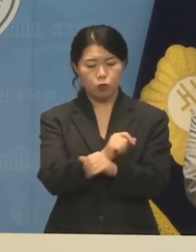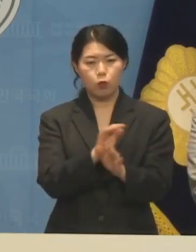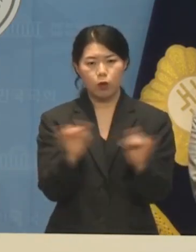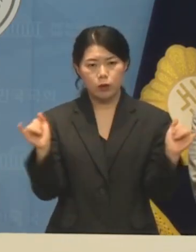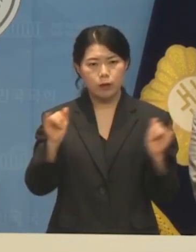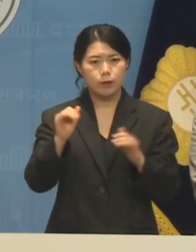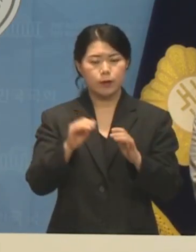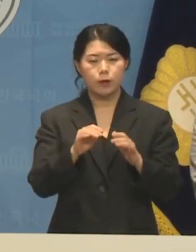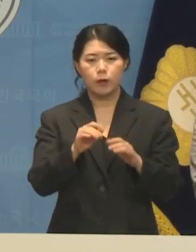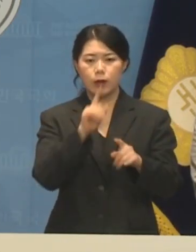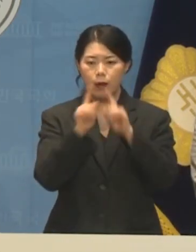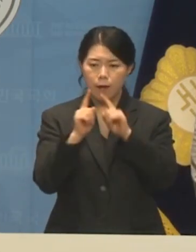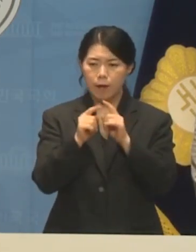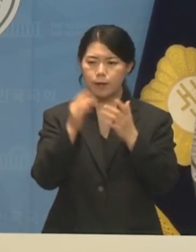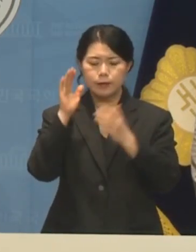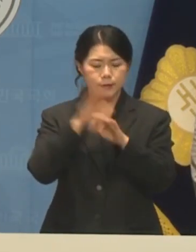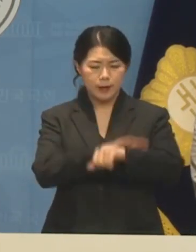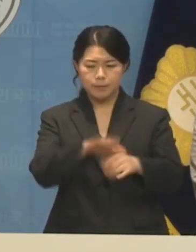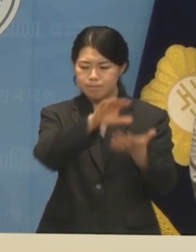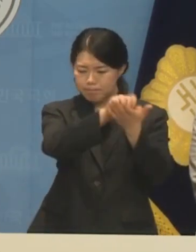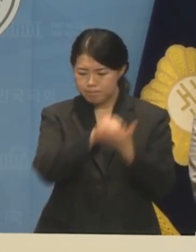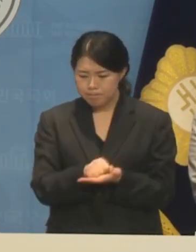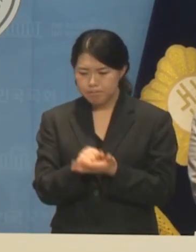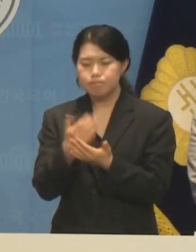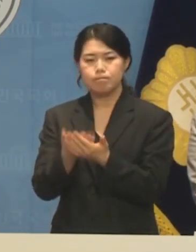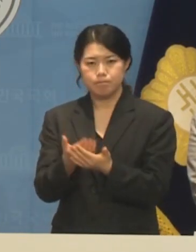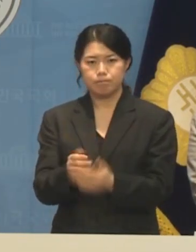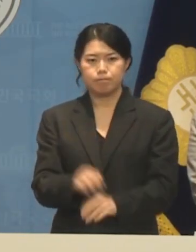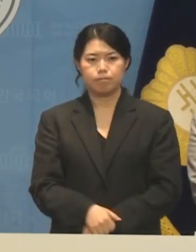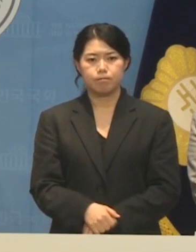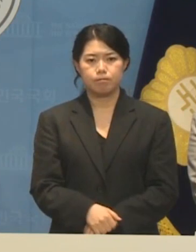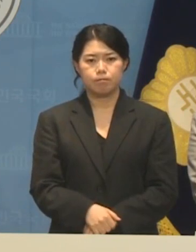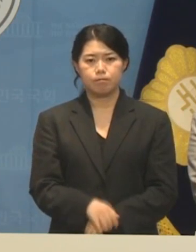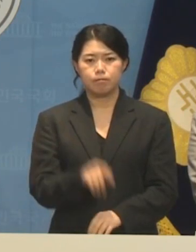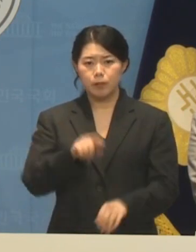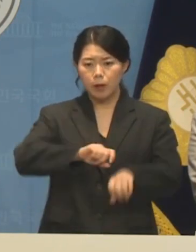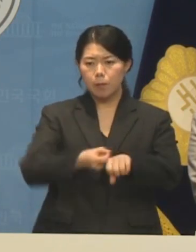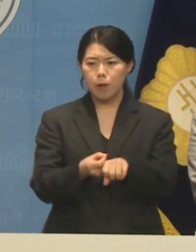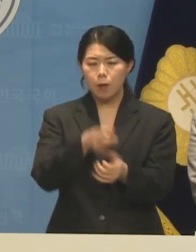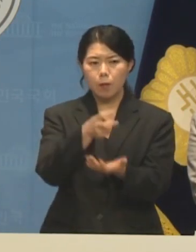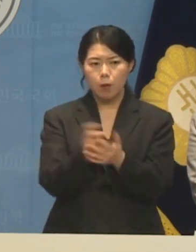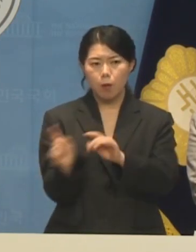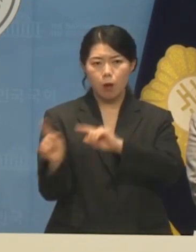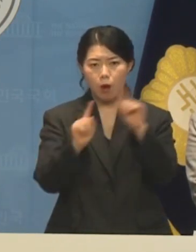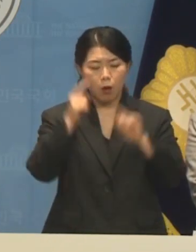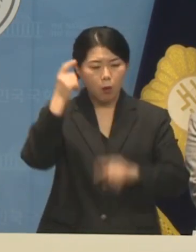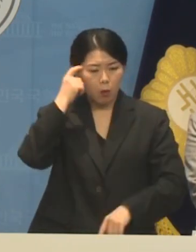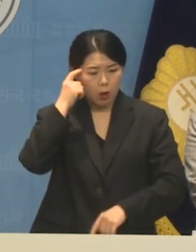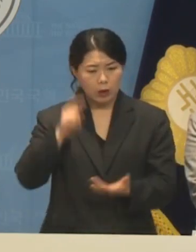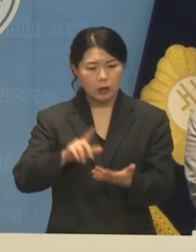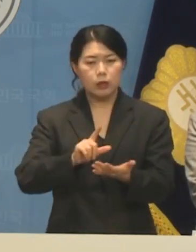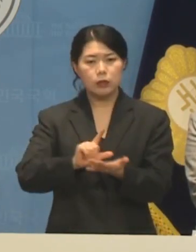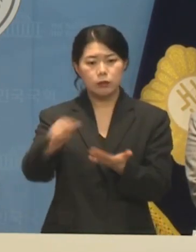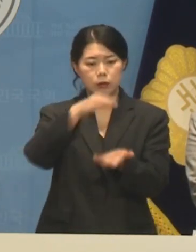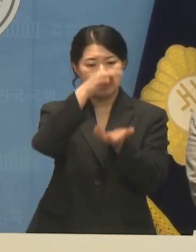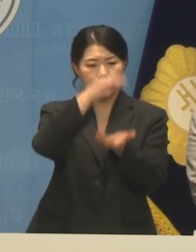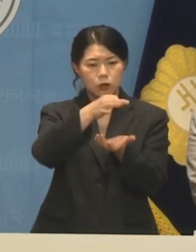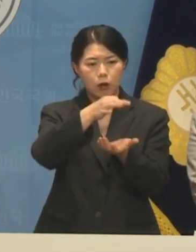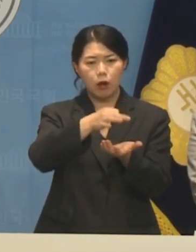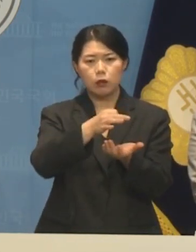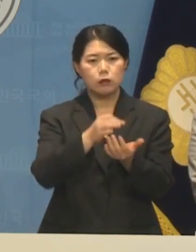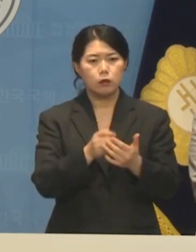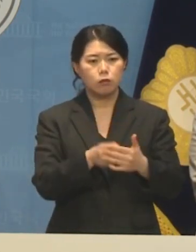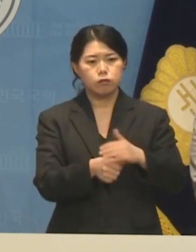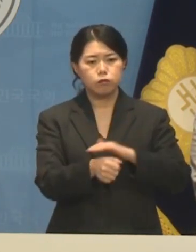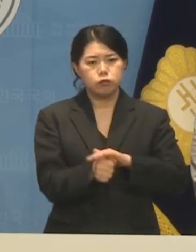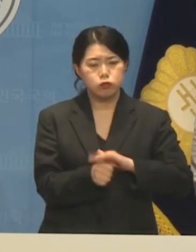들어주십시오. 정부의 페널티 제도 부활은 결국 지방 재정의 경직성을 불러오고